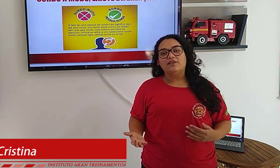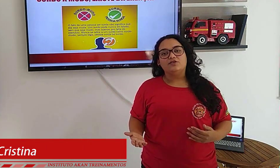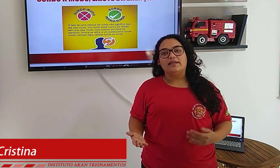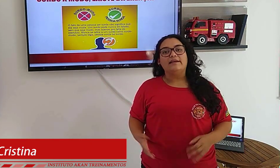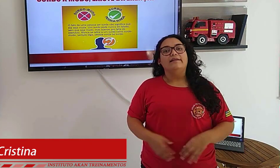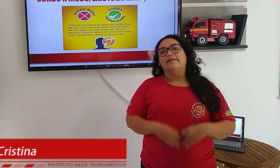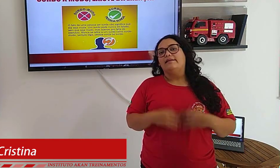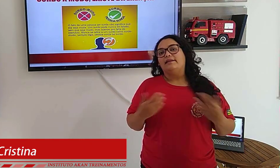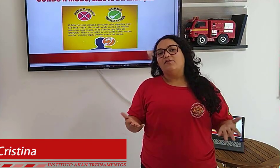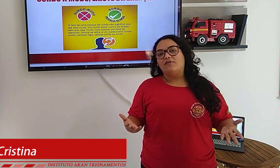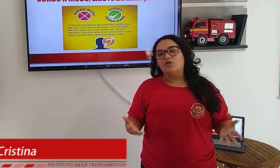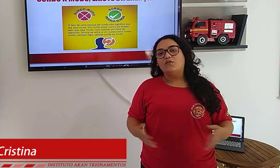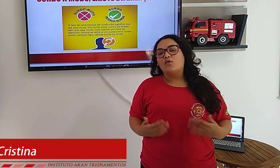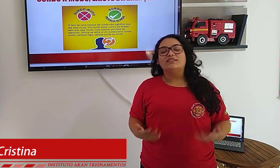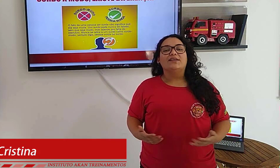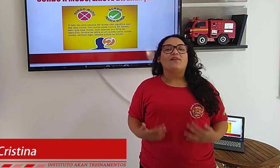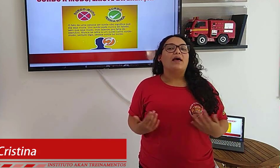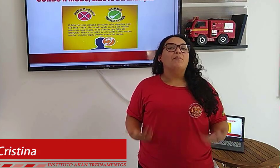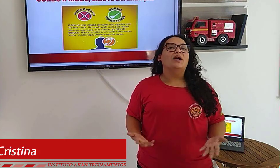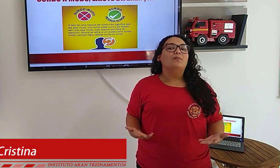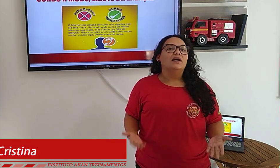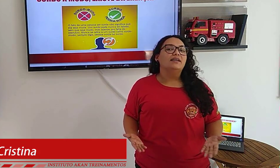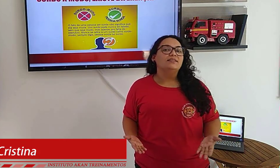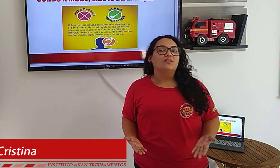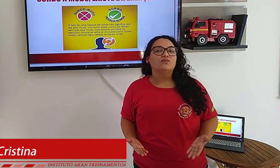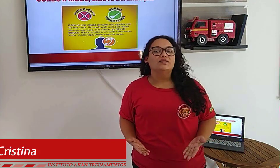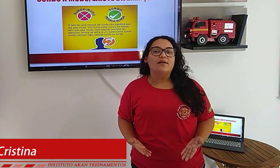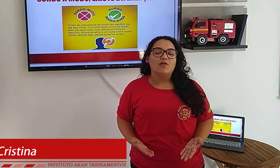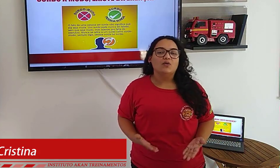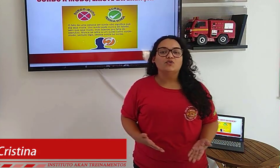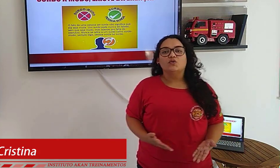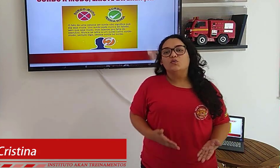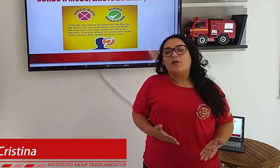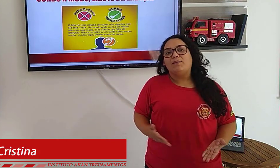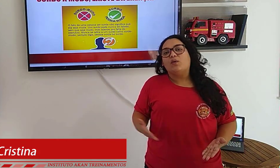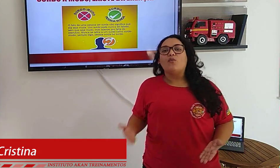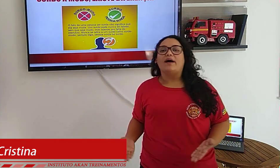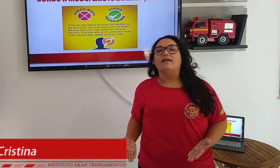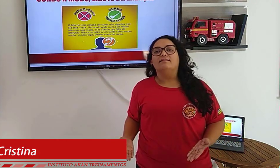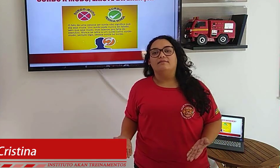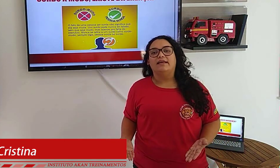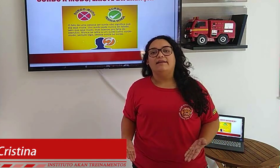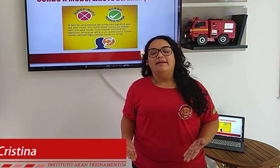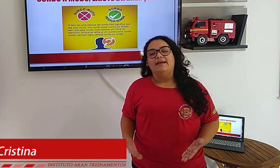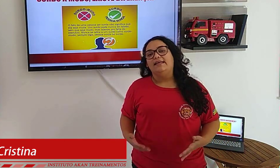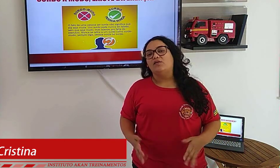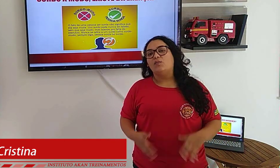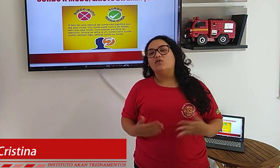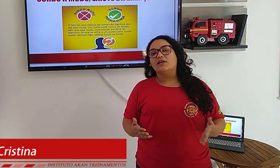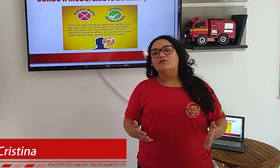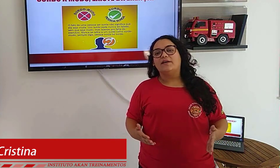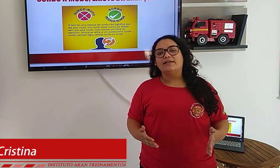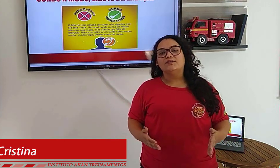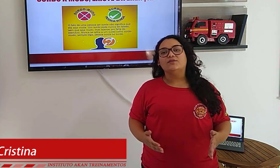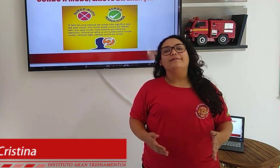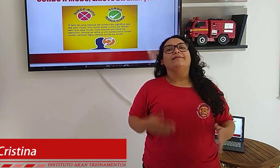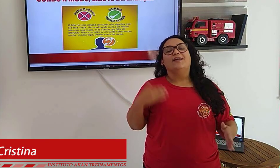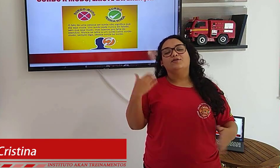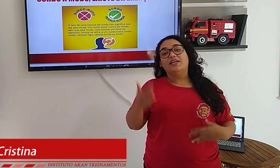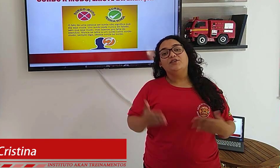né? Não vou conseguir falar mamãe se eu não sei qual é o som do M com A, né? Então, é muito mais fácil eu gesticular